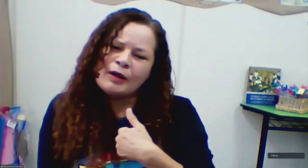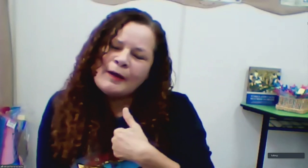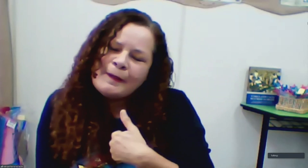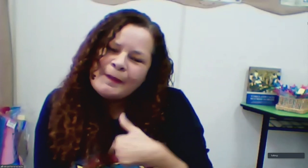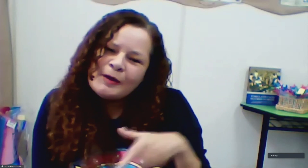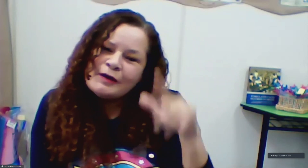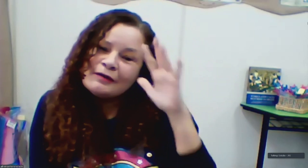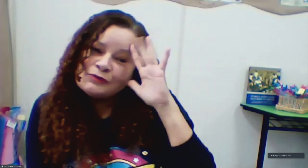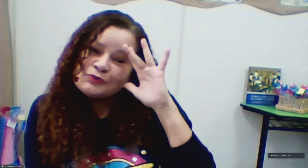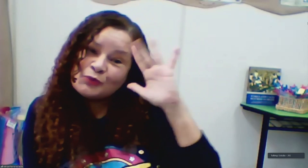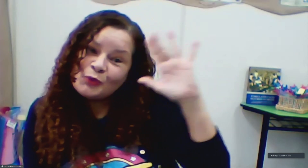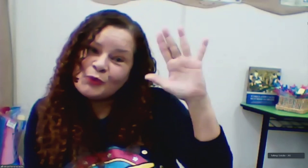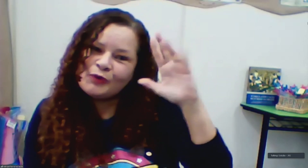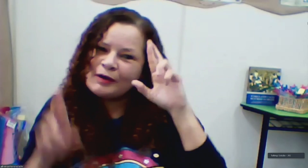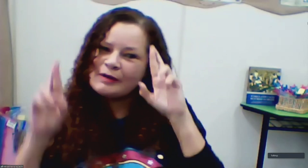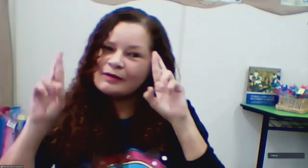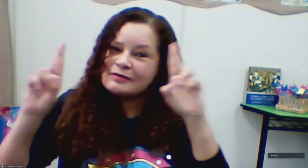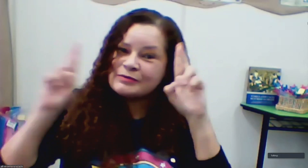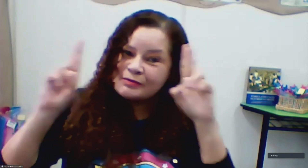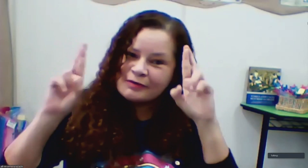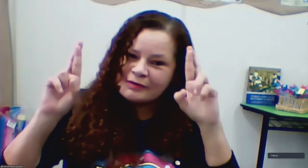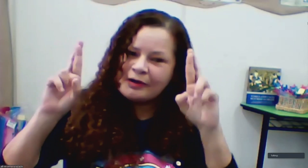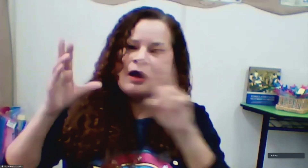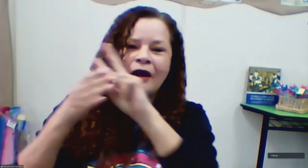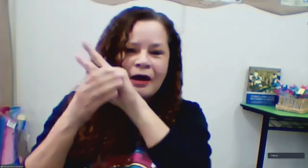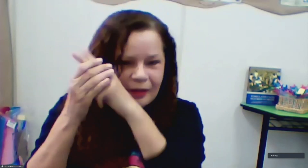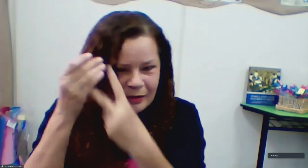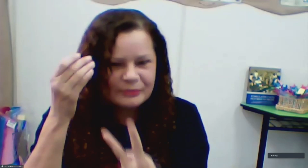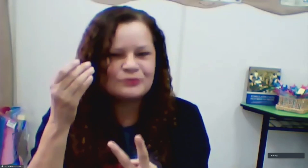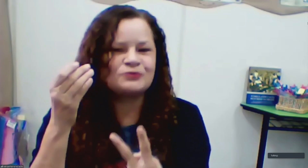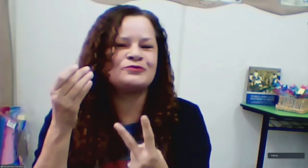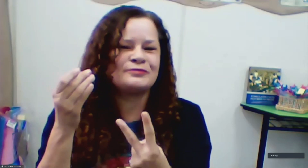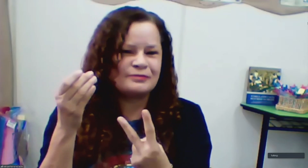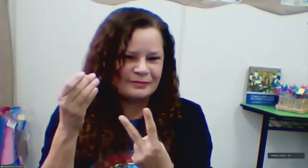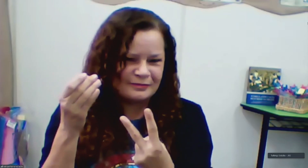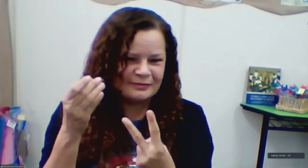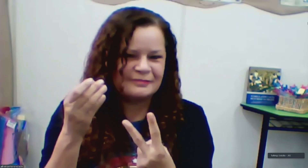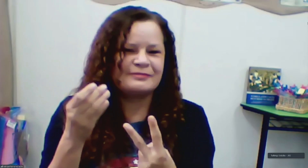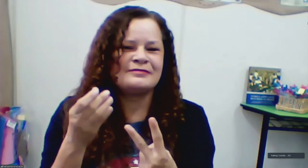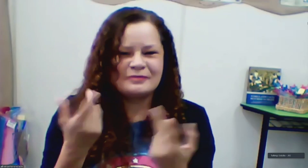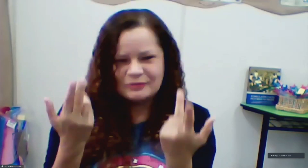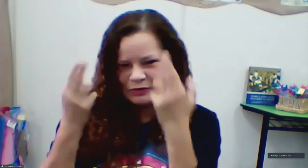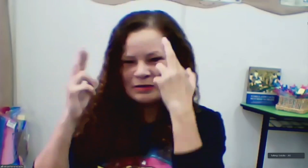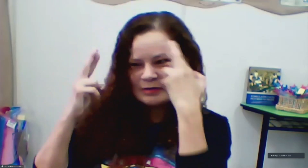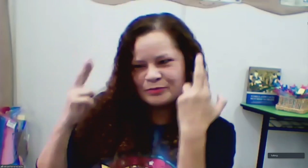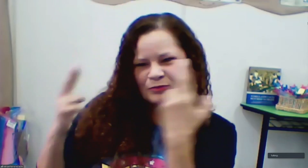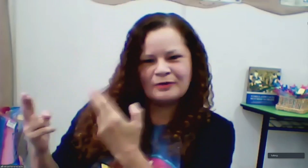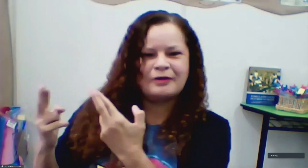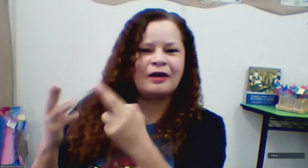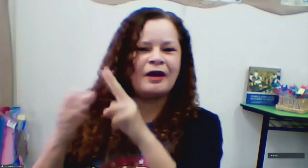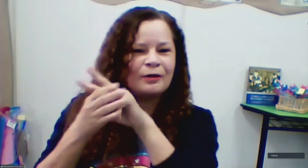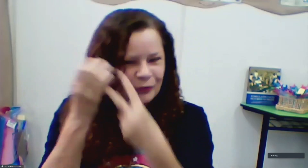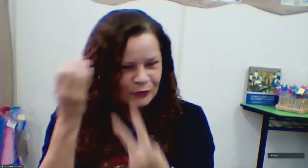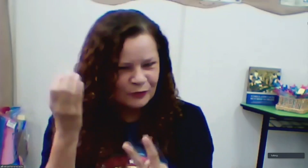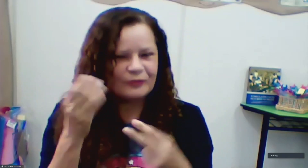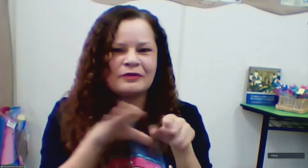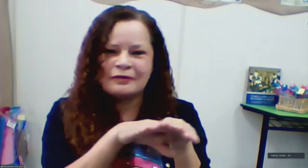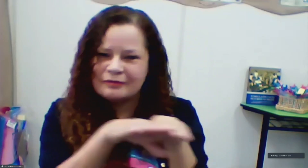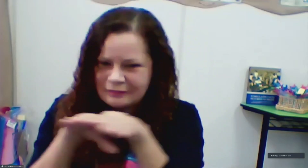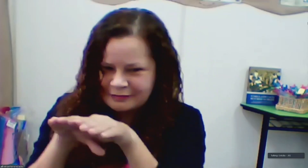é? É que para a gente repassar para os alunos, isso é muito importante. É um sonho, eu tenho esperança de uma escola